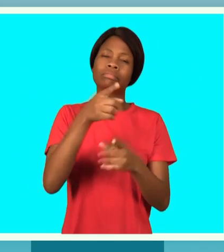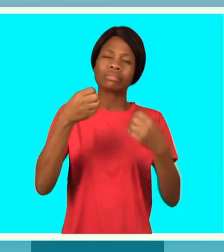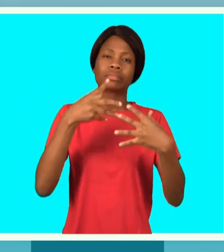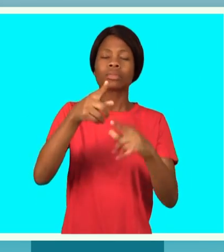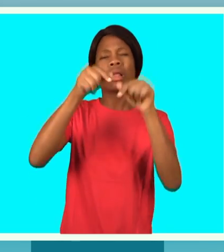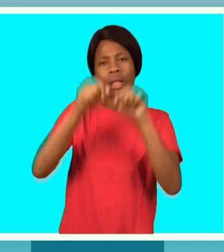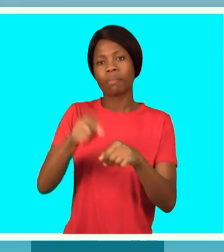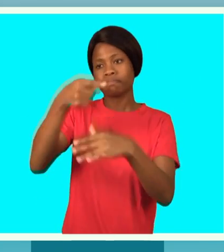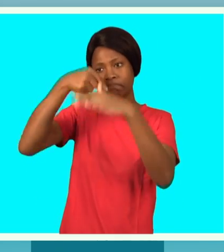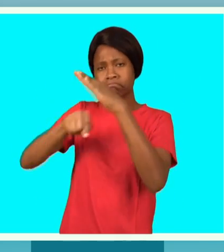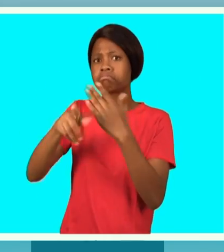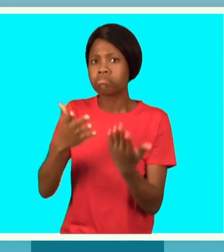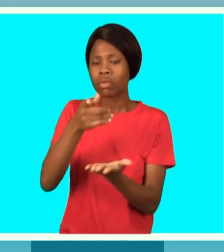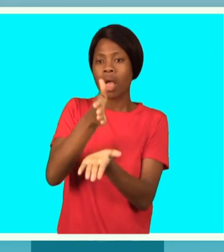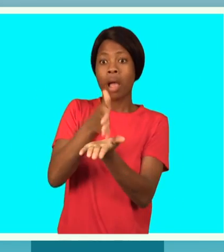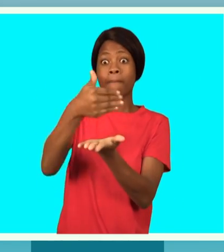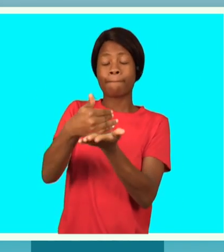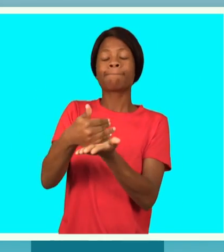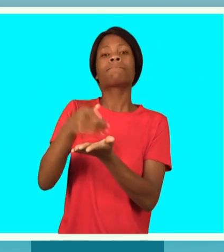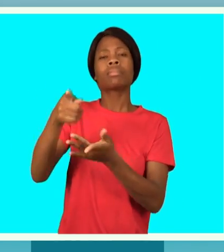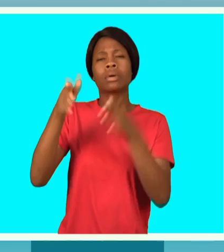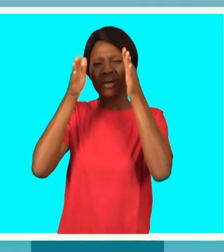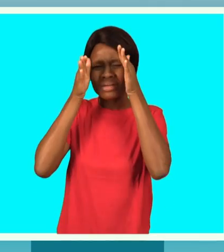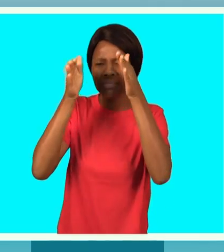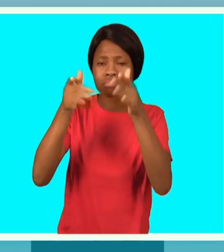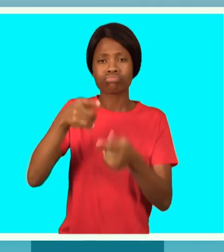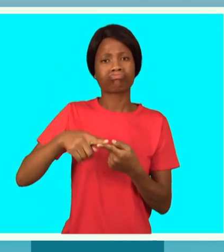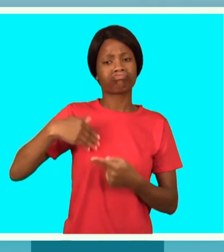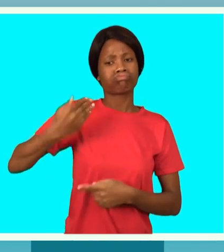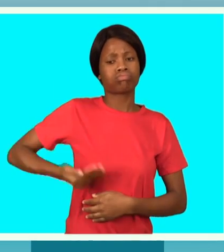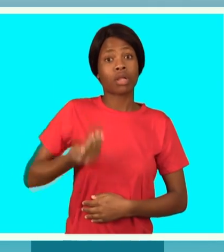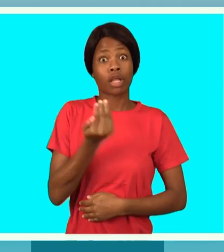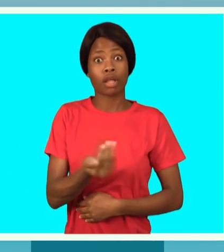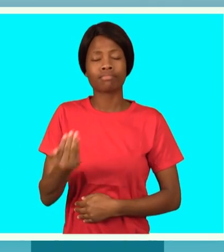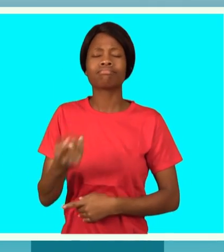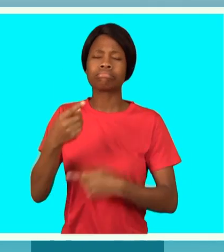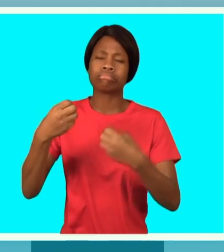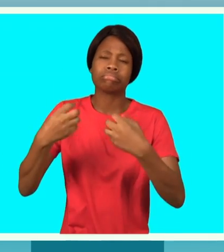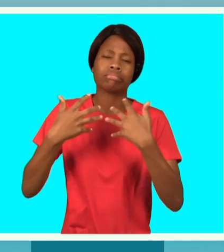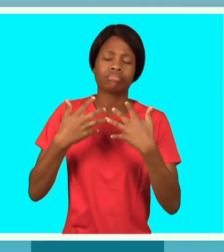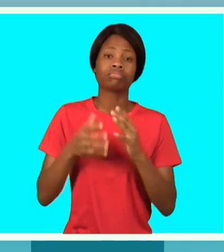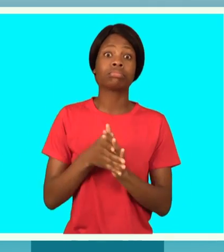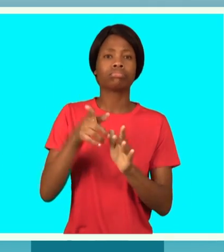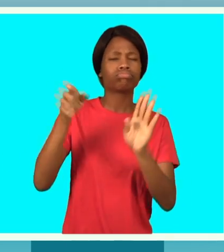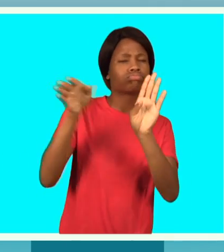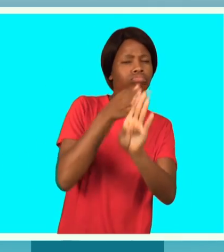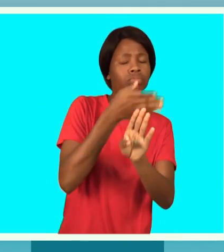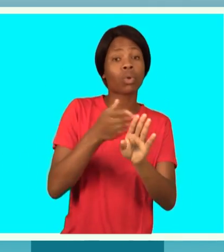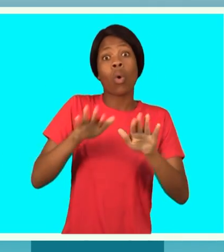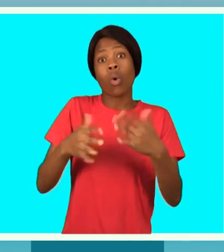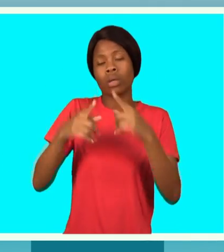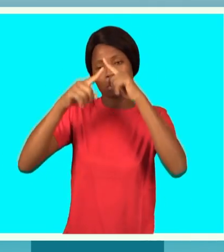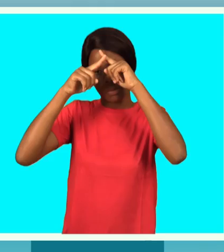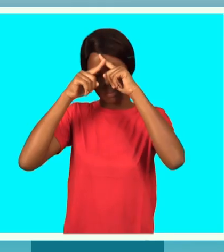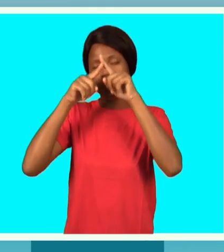devem recorrer ao Gabinete de Atendimento à Mulher e Criança, vítimas de violência doméstica ou à esquadra mais